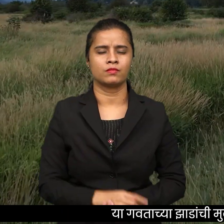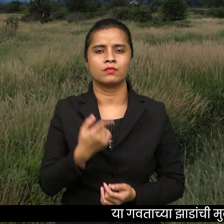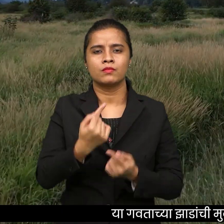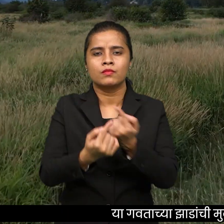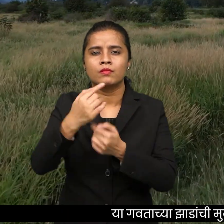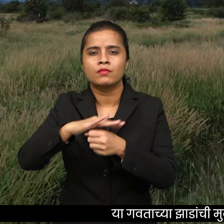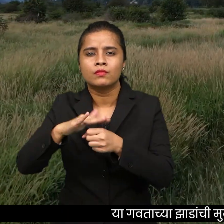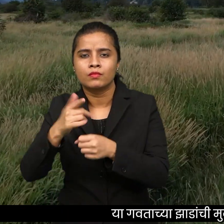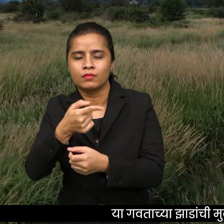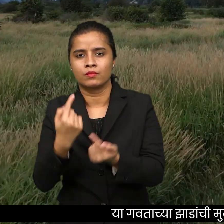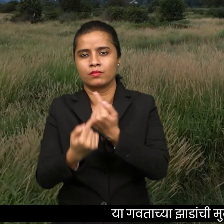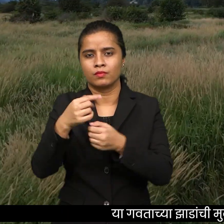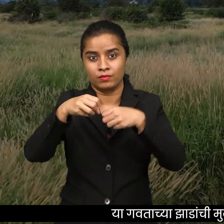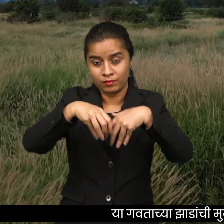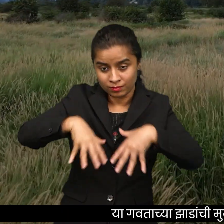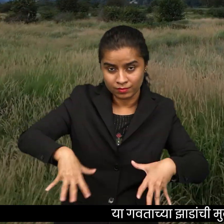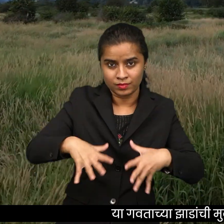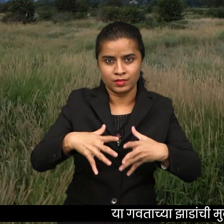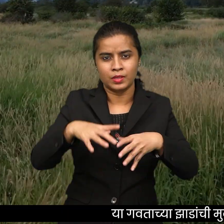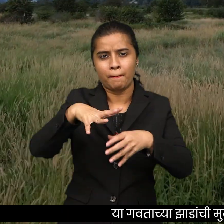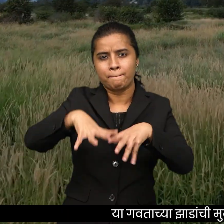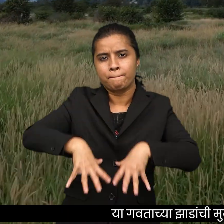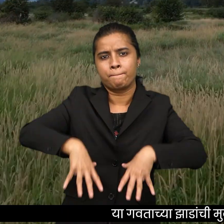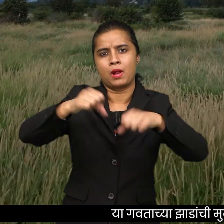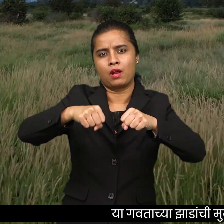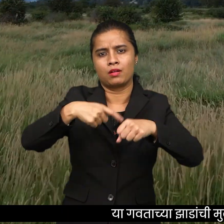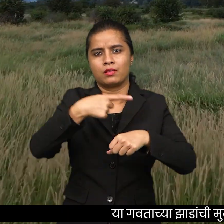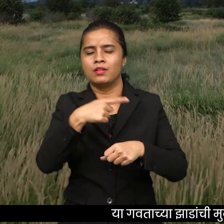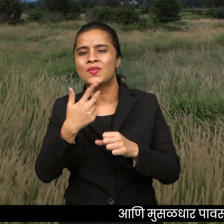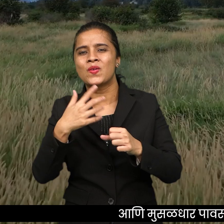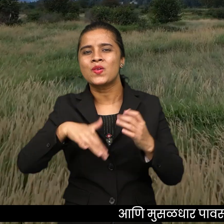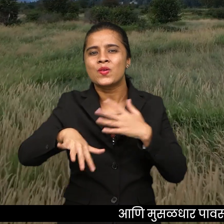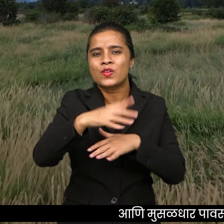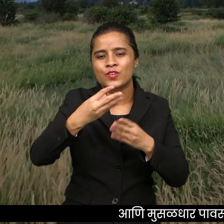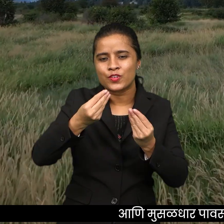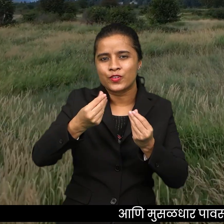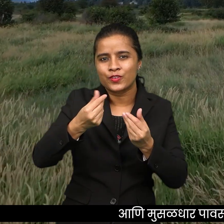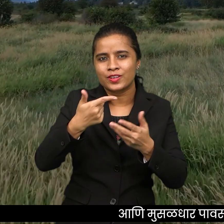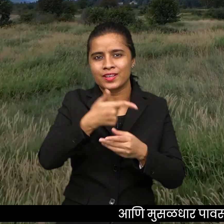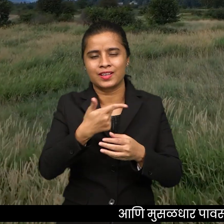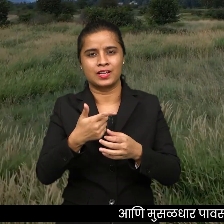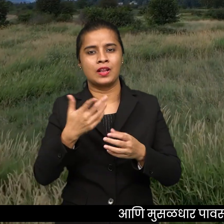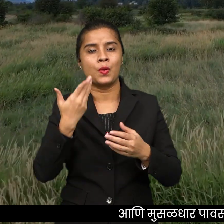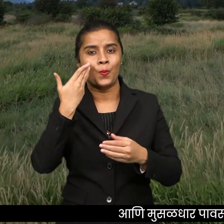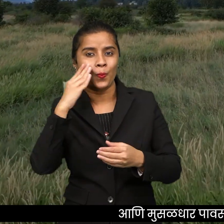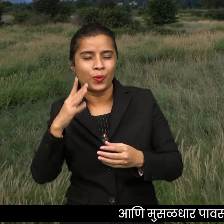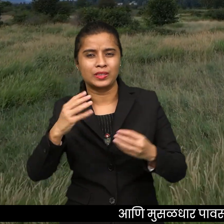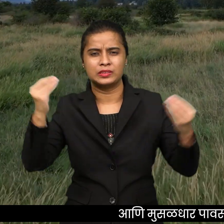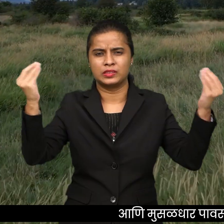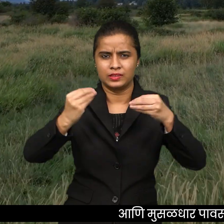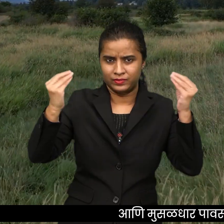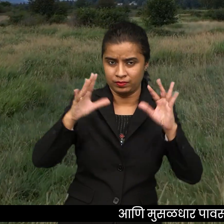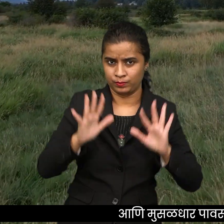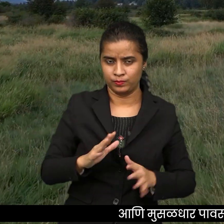या गवताच्या झाडांची मुळे मातीची कणे धरून ठेवतात आणि मुसळधार पाऊस जमिनीची